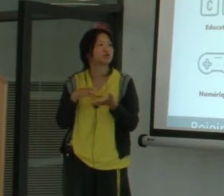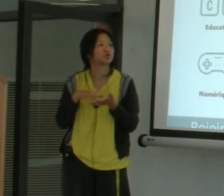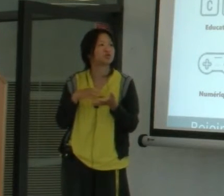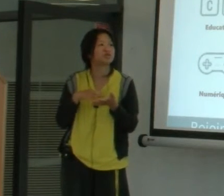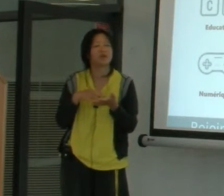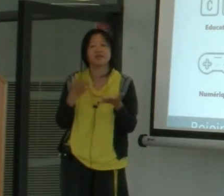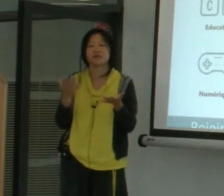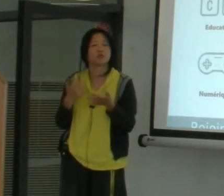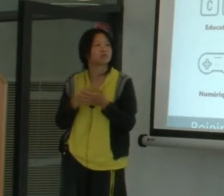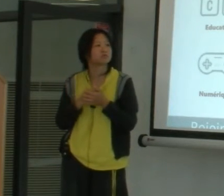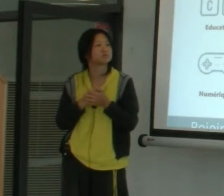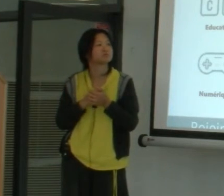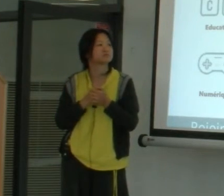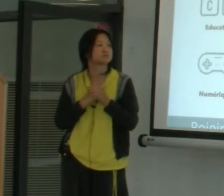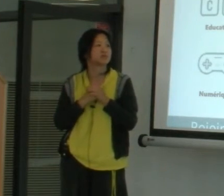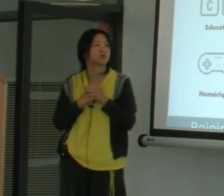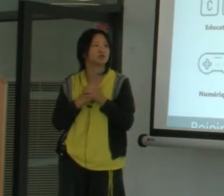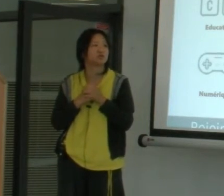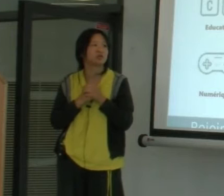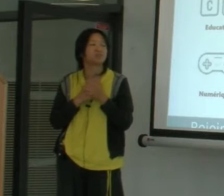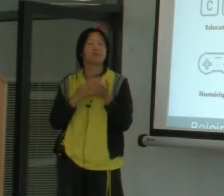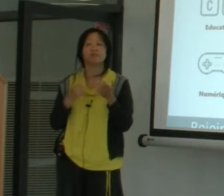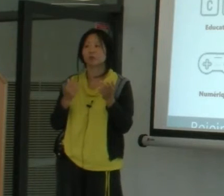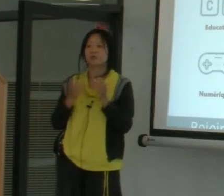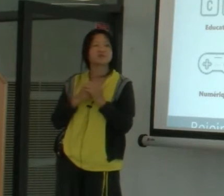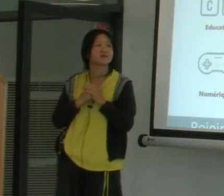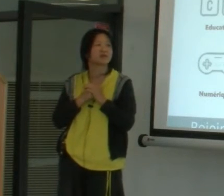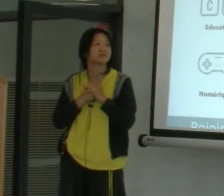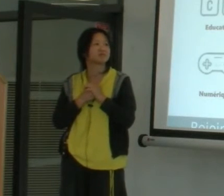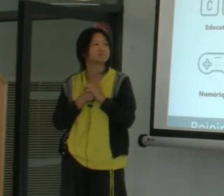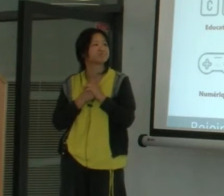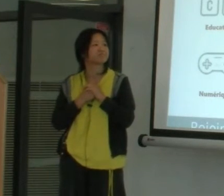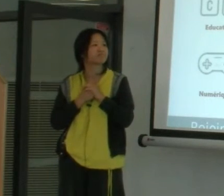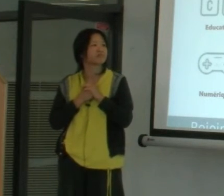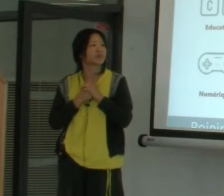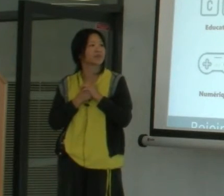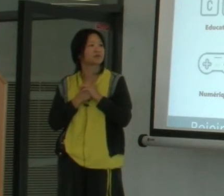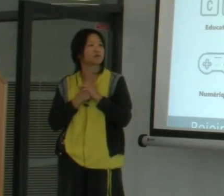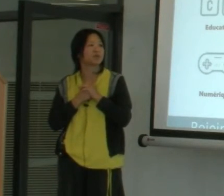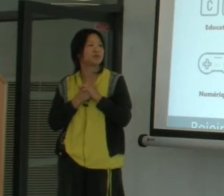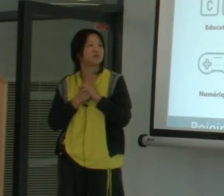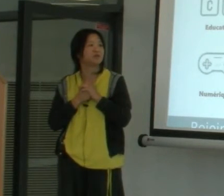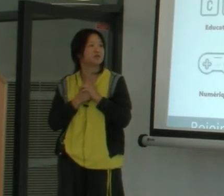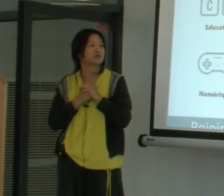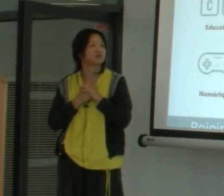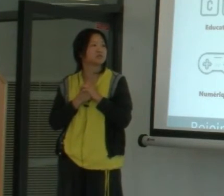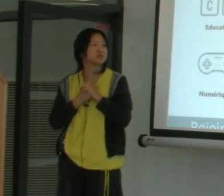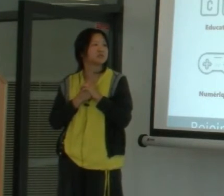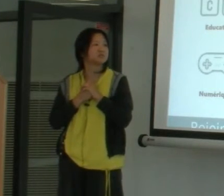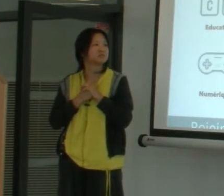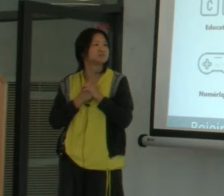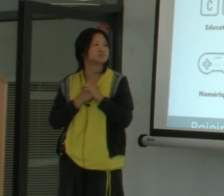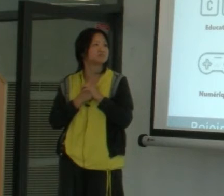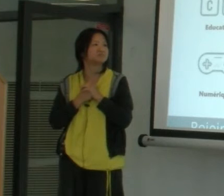Les photocopies, voilà, il y a des droits d'auteur. Normalement, c'est interdit. Donc, les bénévoles,